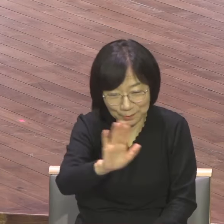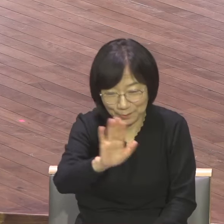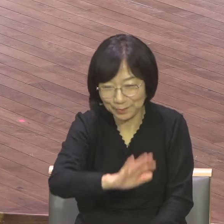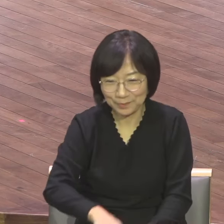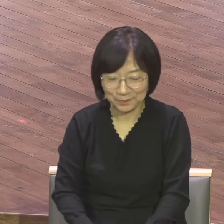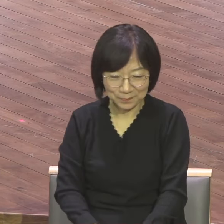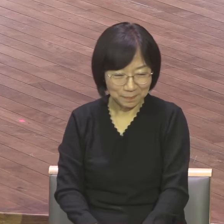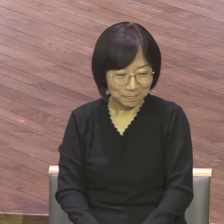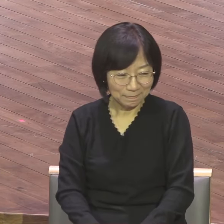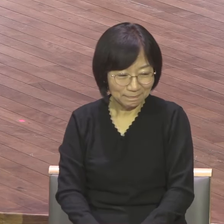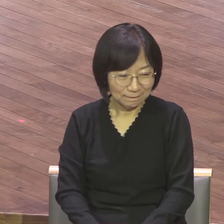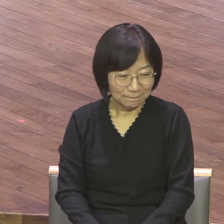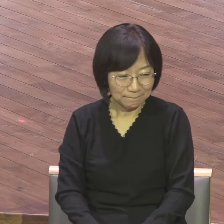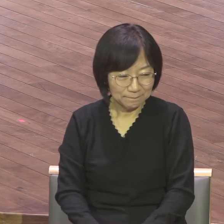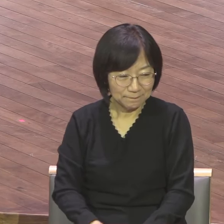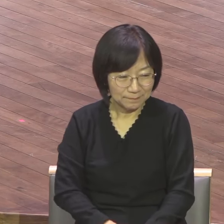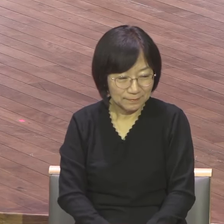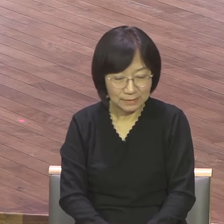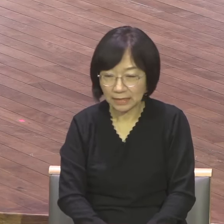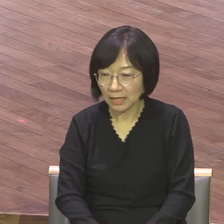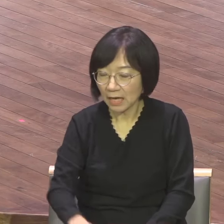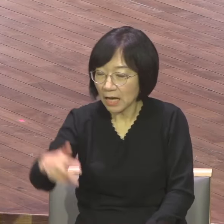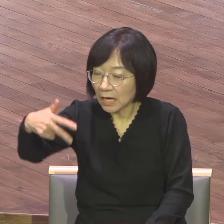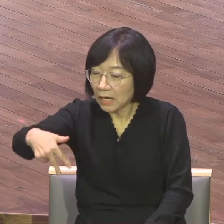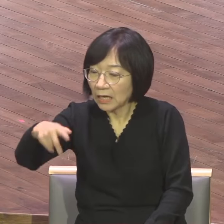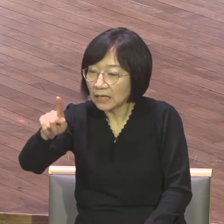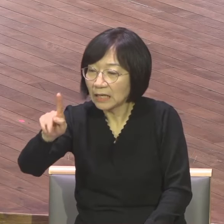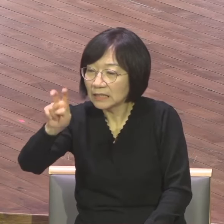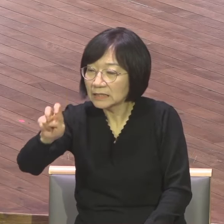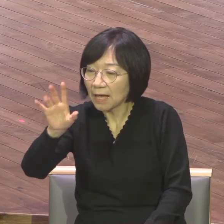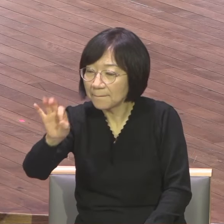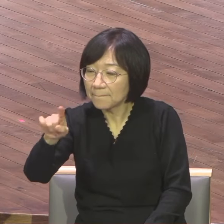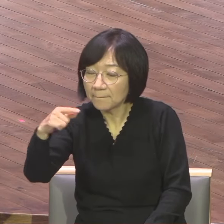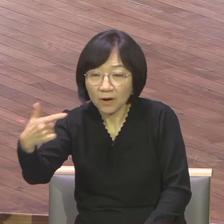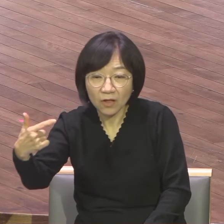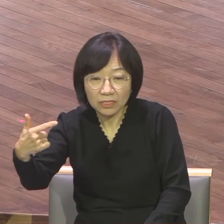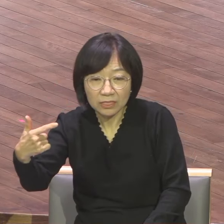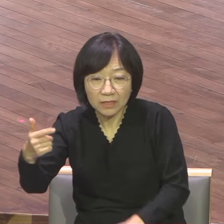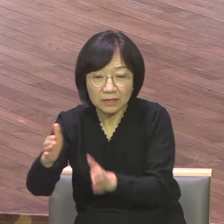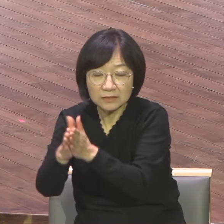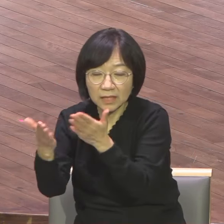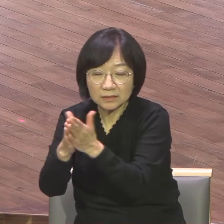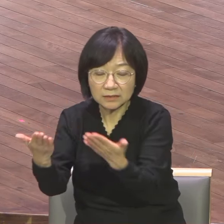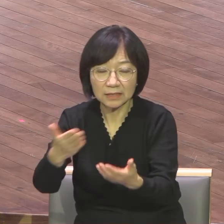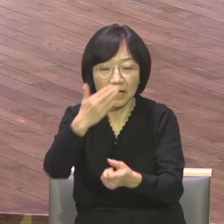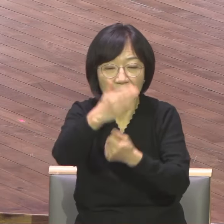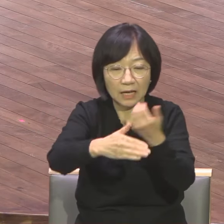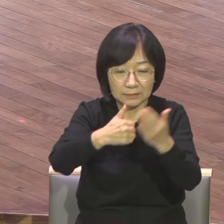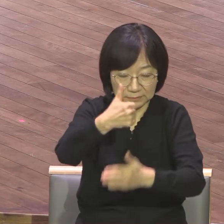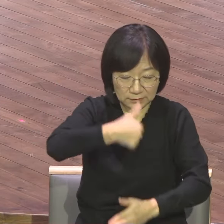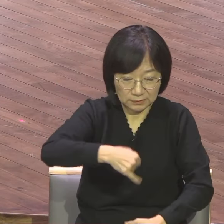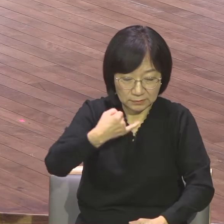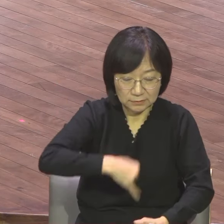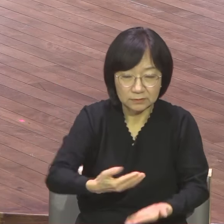특징은 불신자에게 준 말씀이 아니에요. 하나님을 믿는 하나님의 자녀에게 준 말씀이라고.